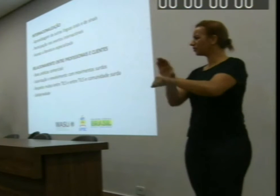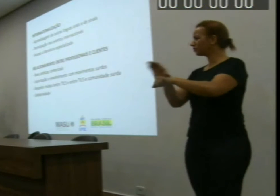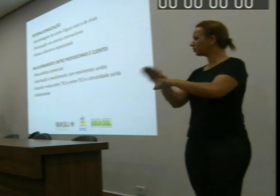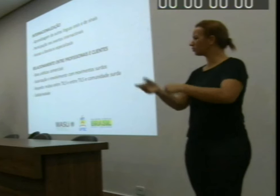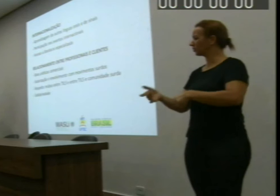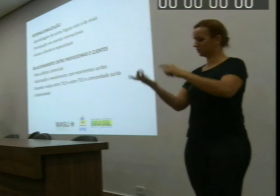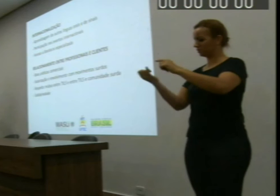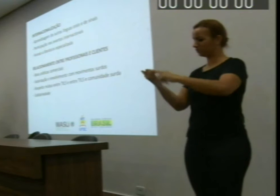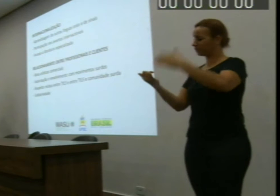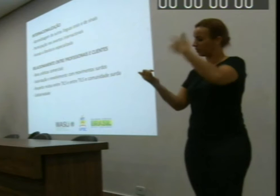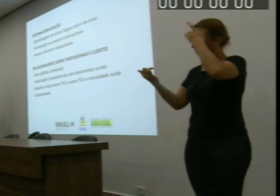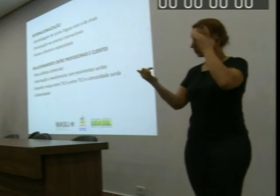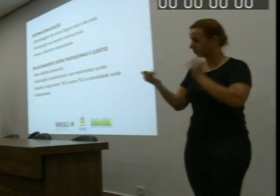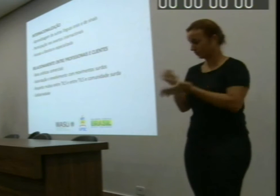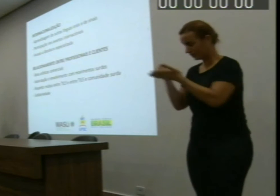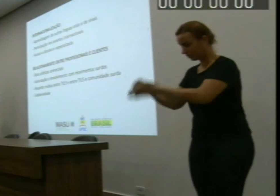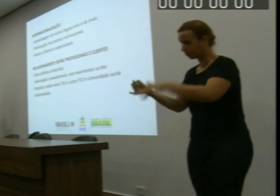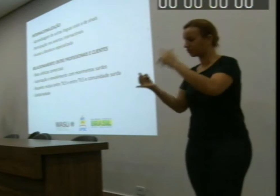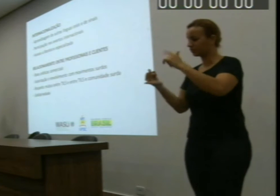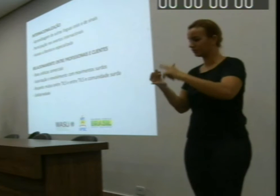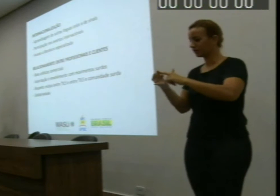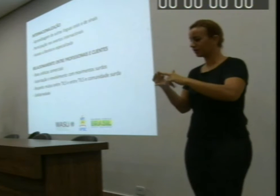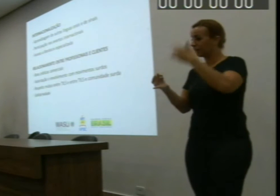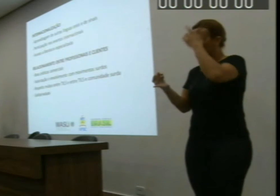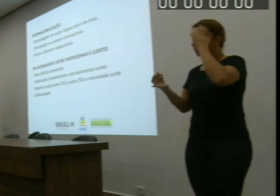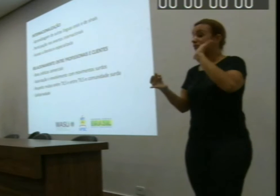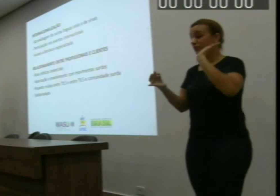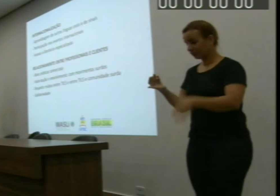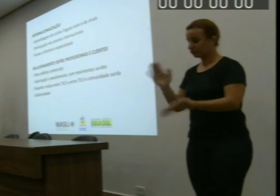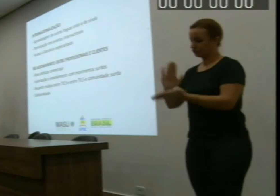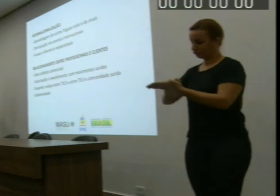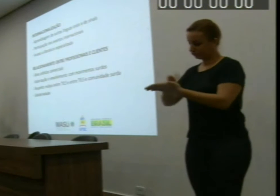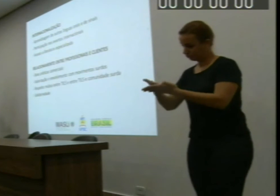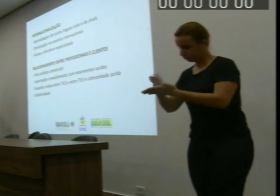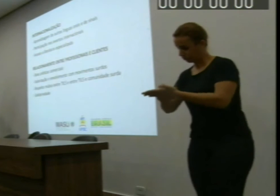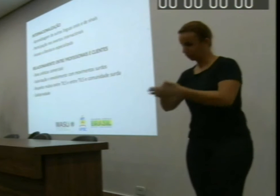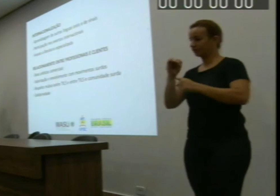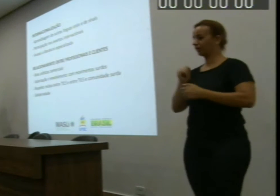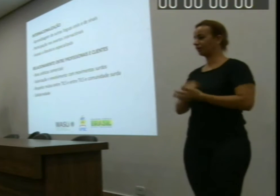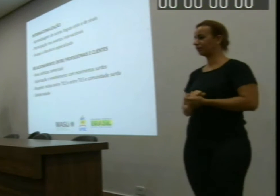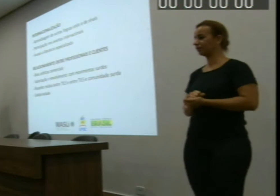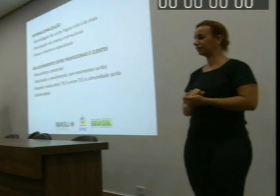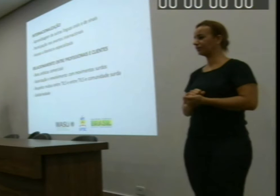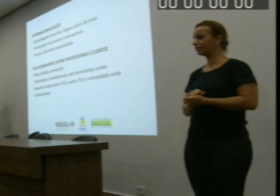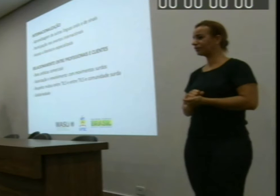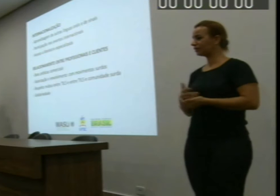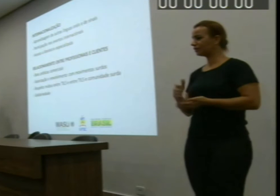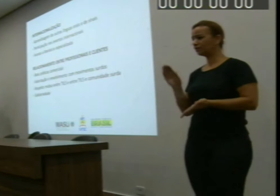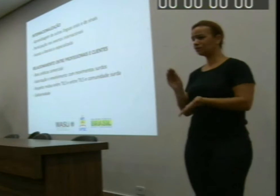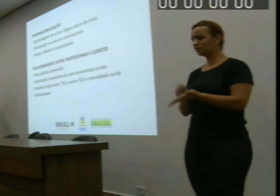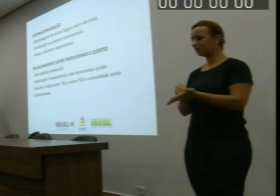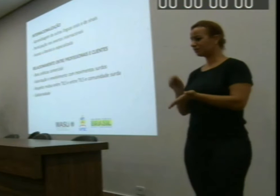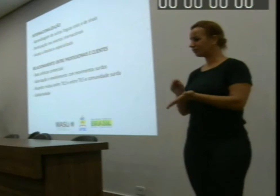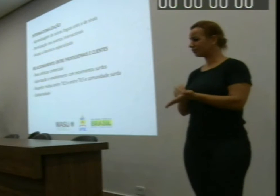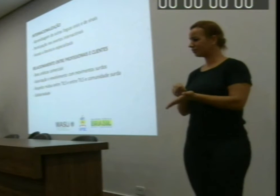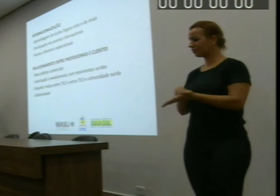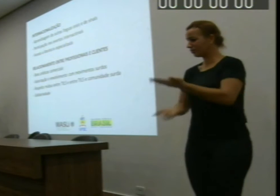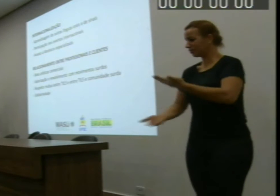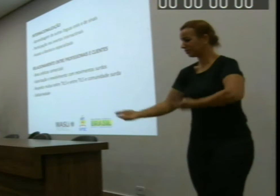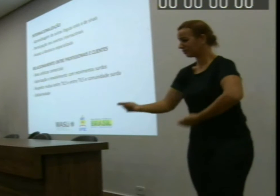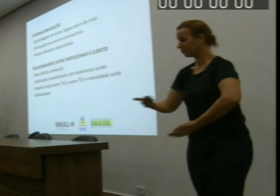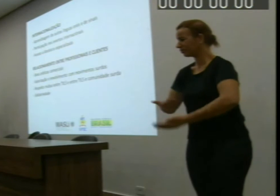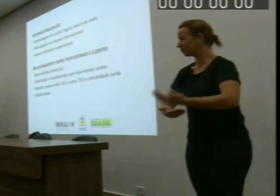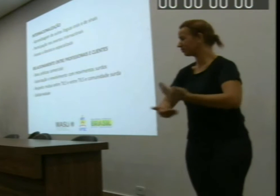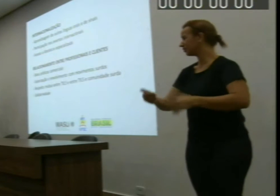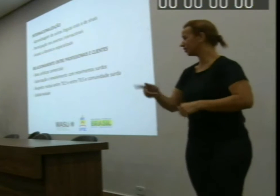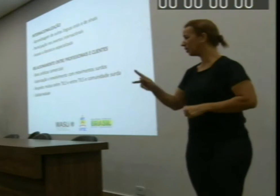de pessoas envolvidas pessoas que já têm um conhecimento Noal maior que eles em algumas áreas para poderem contribuir com o país